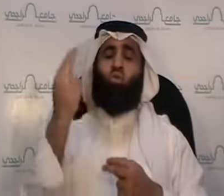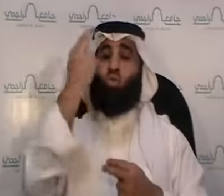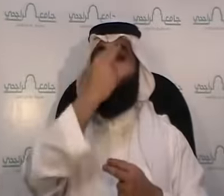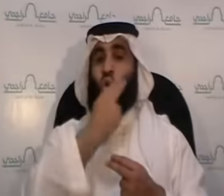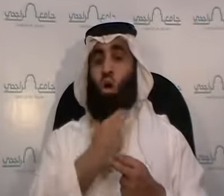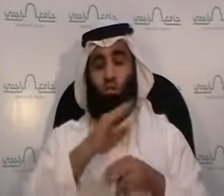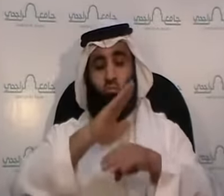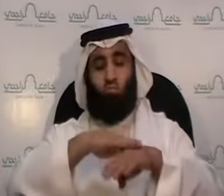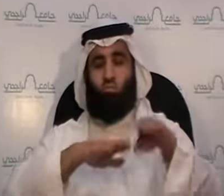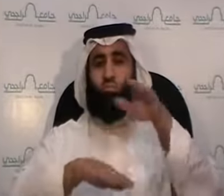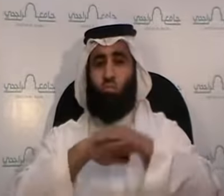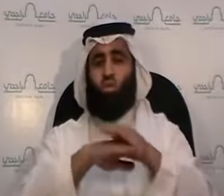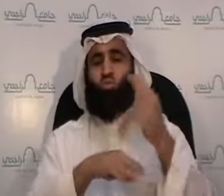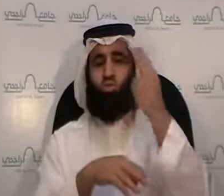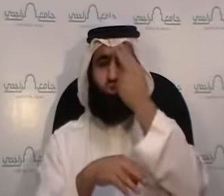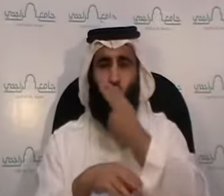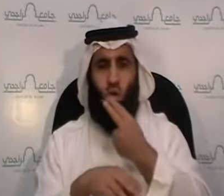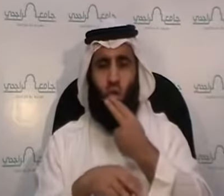السمع والبصر